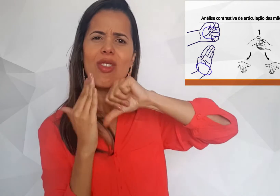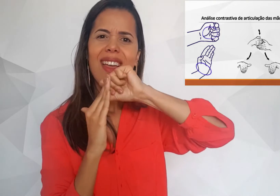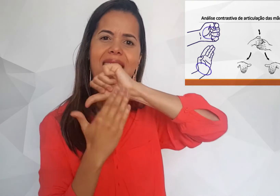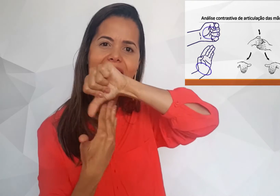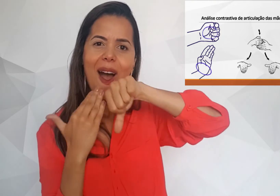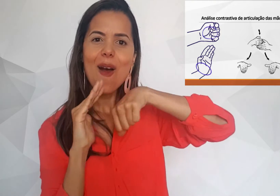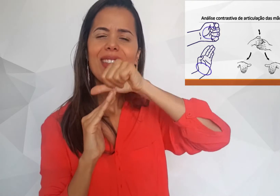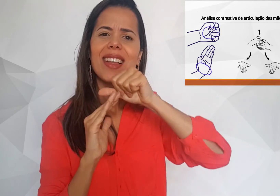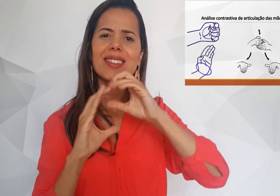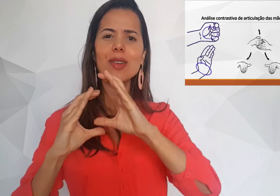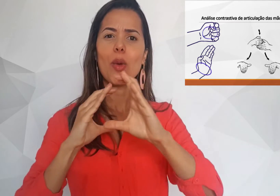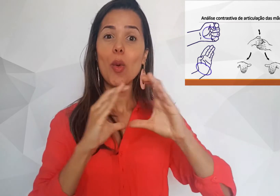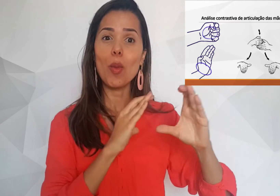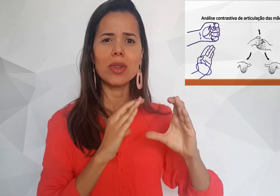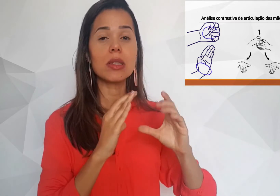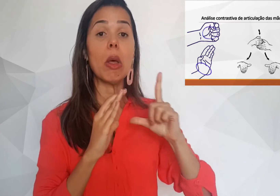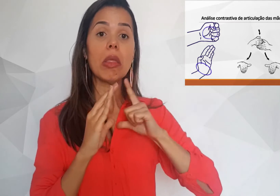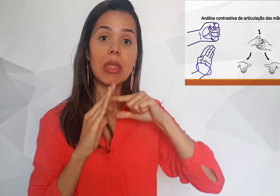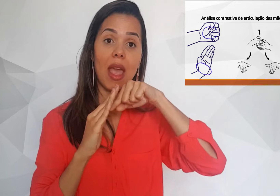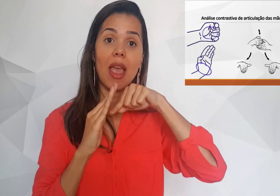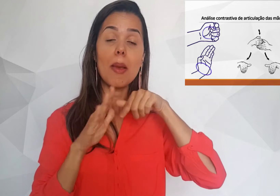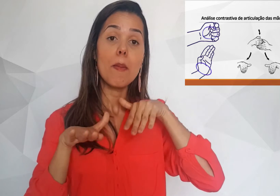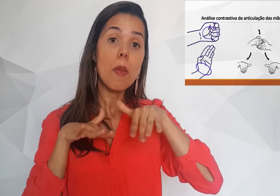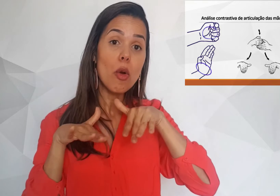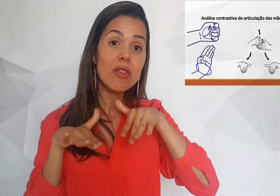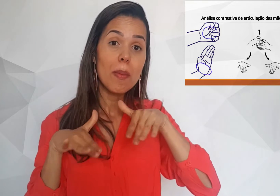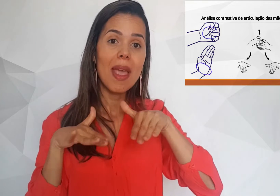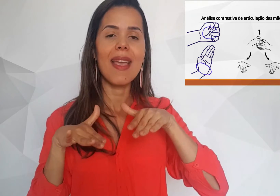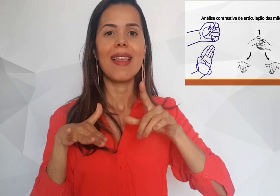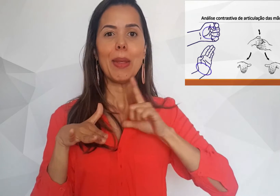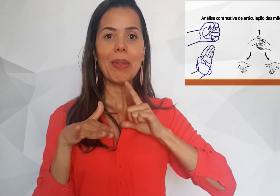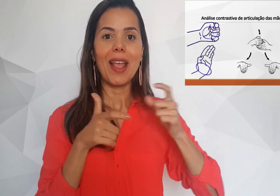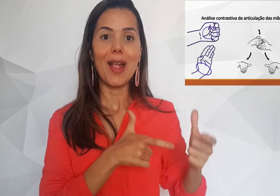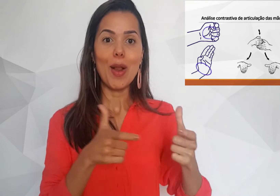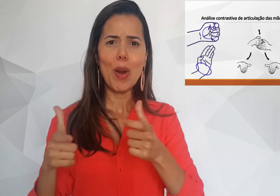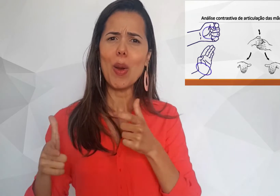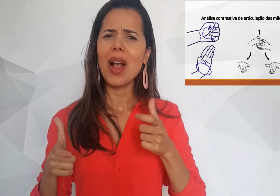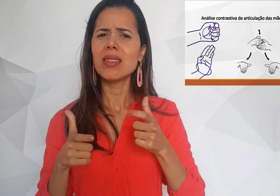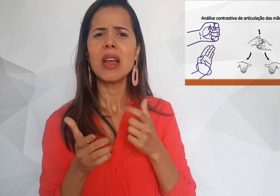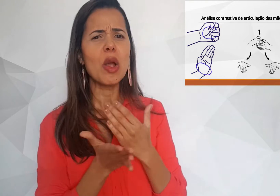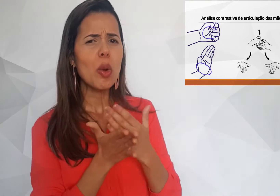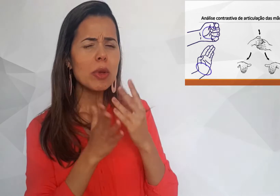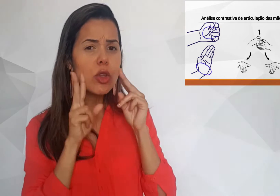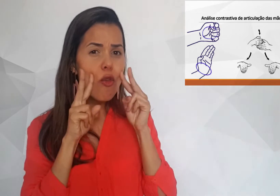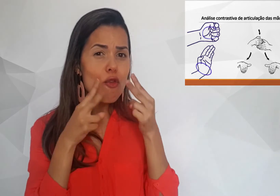forma para e esses movimentos ou essas formas de mão que eram alternadas não